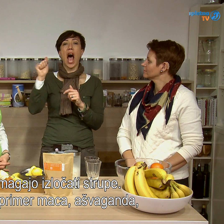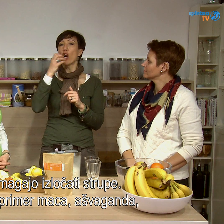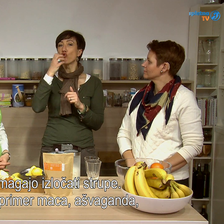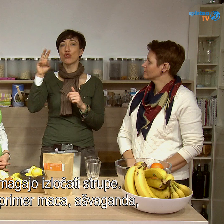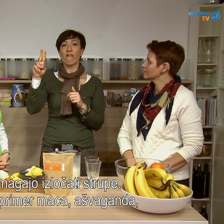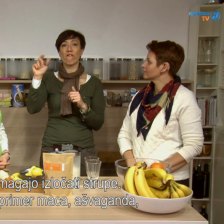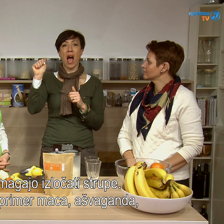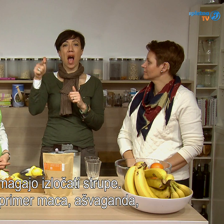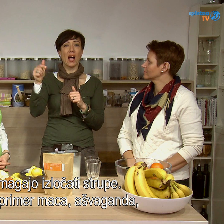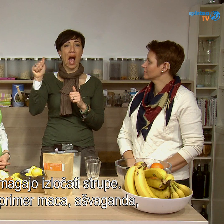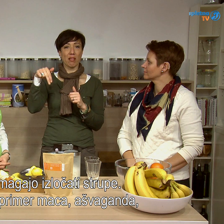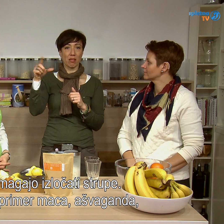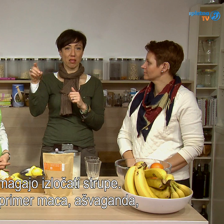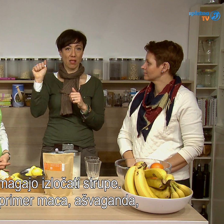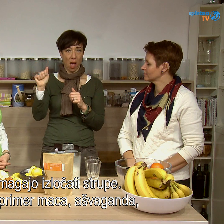ašvaganda,